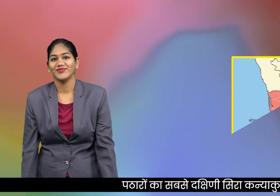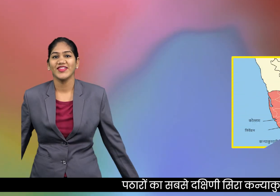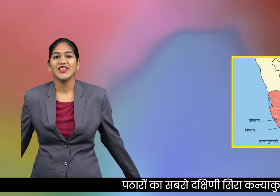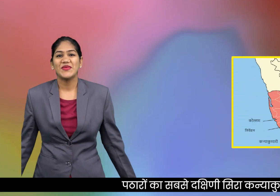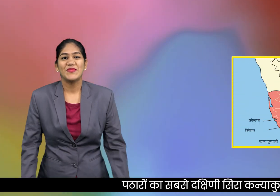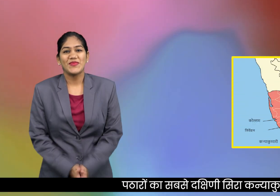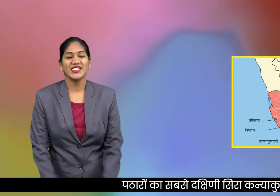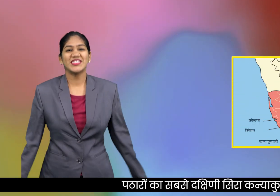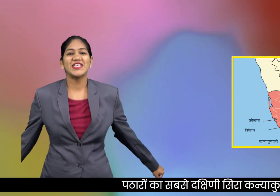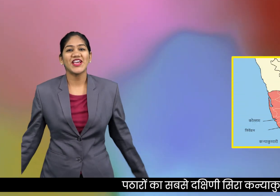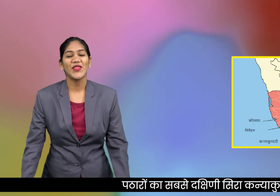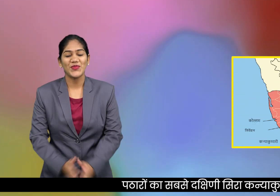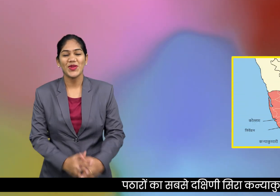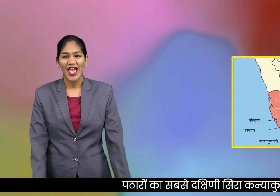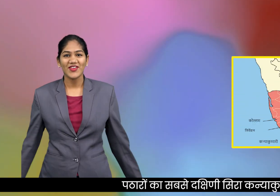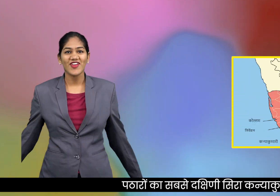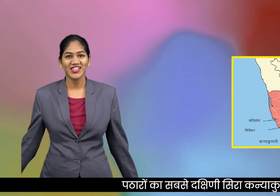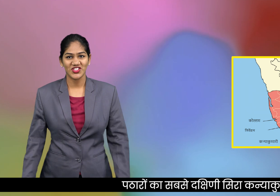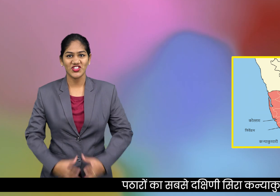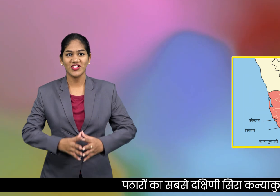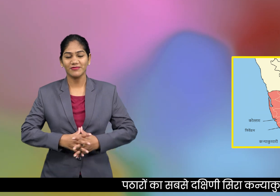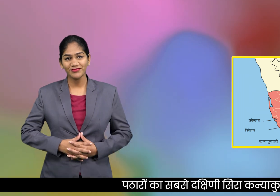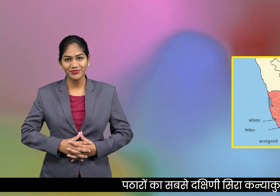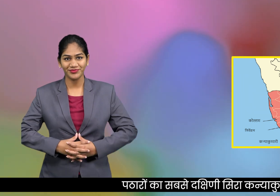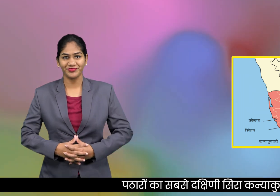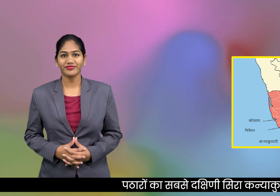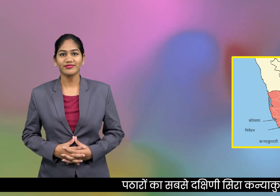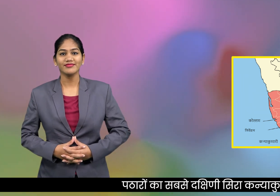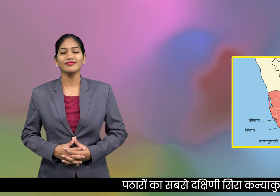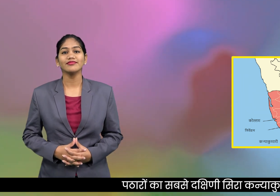पठारों का सबसे दक्षिणी सिरा कन्याकुमारी में है।